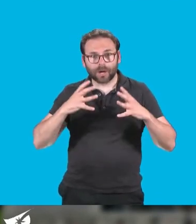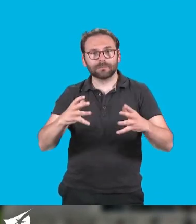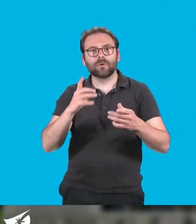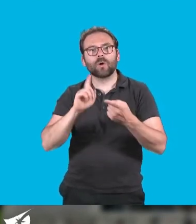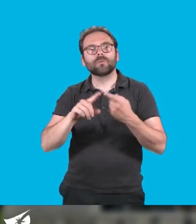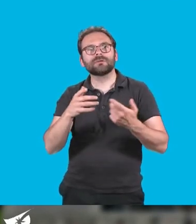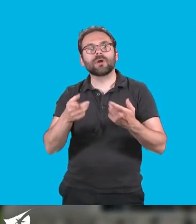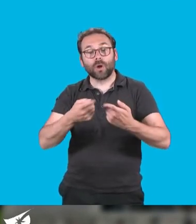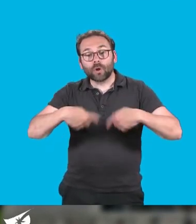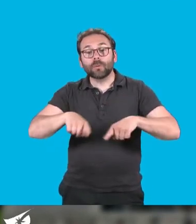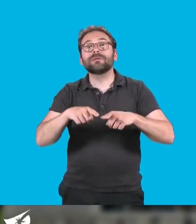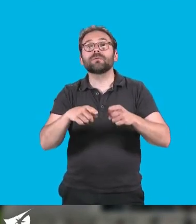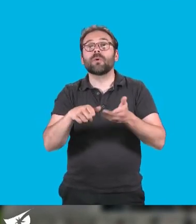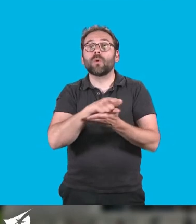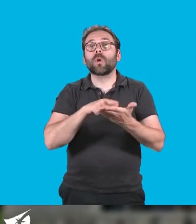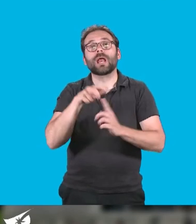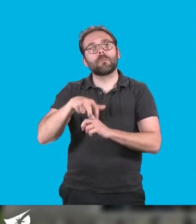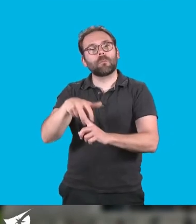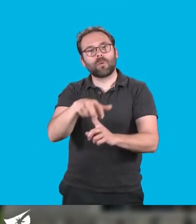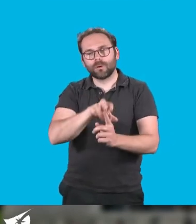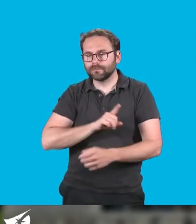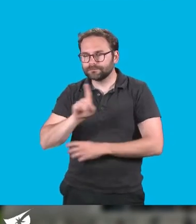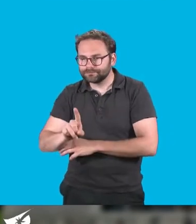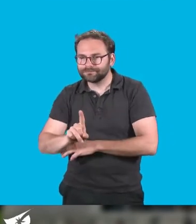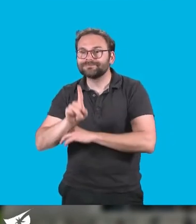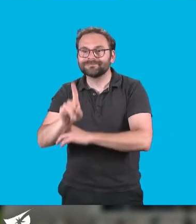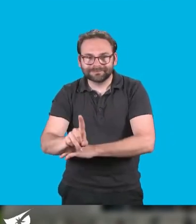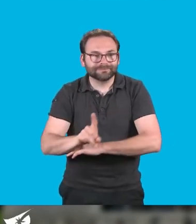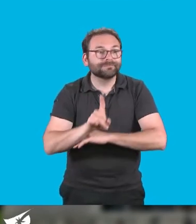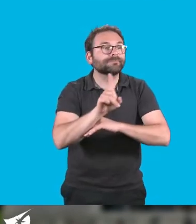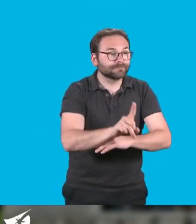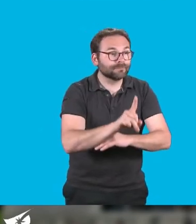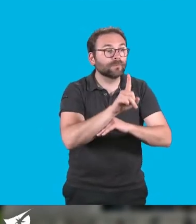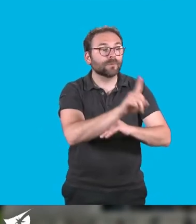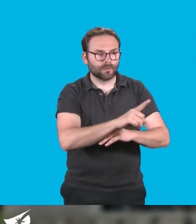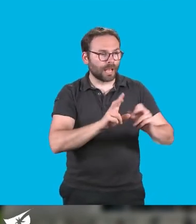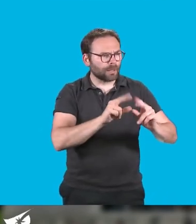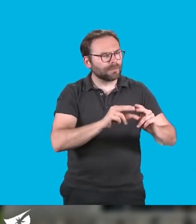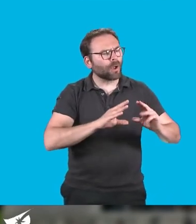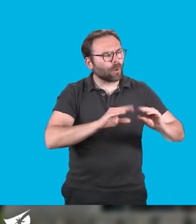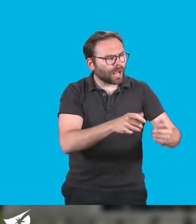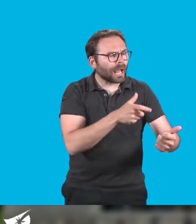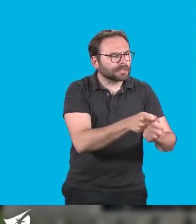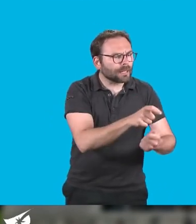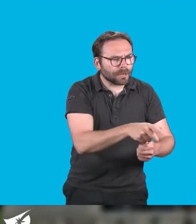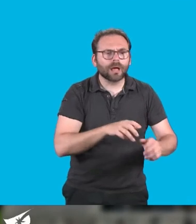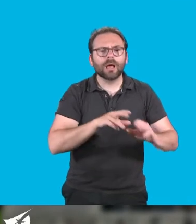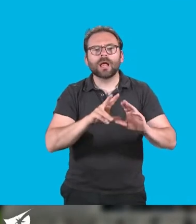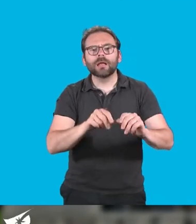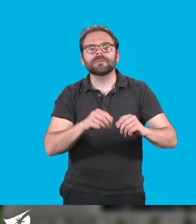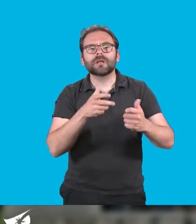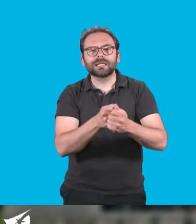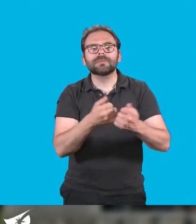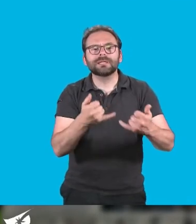des commissions locales de pôle pour faire des focus ensuite de la déclinaison concrète des travaux, pôle par pôle, collectivité